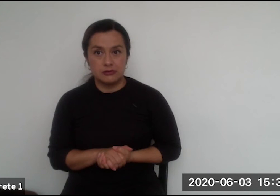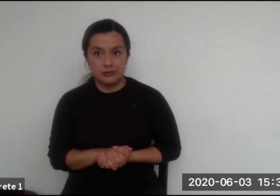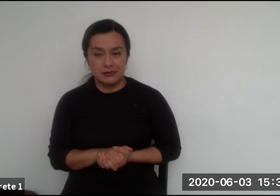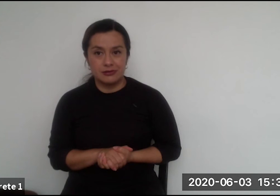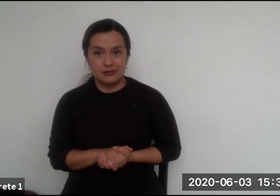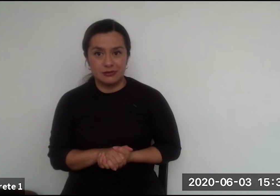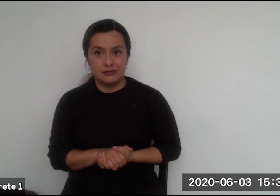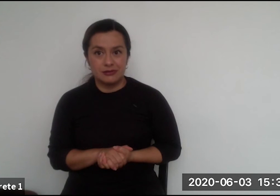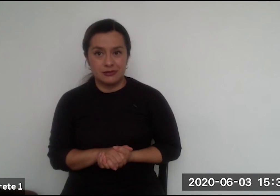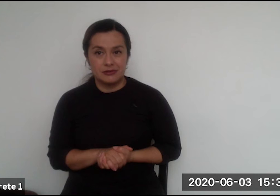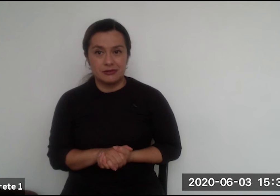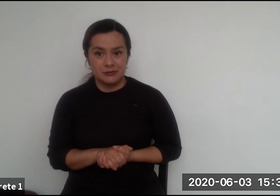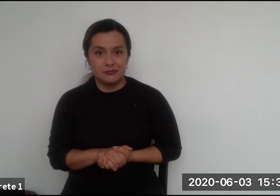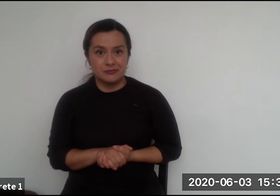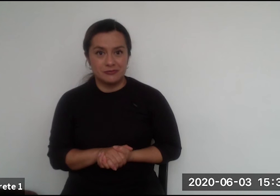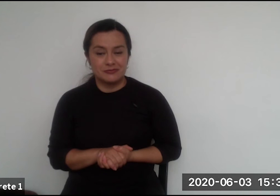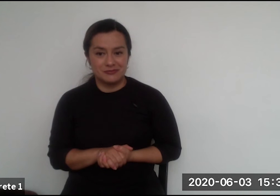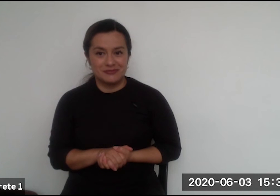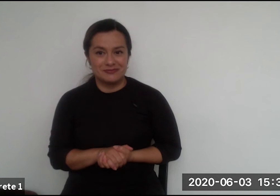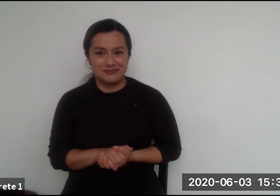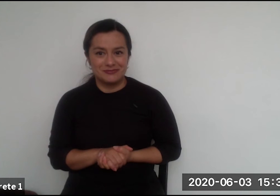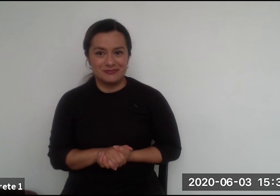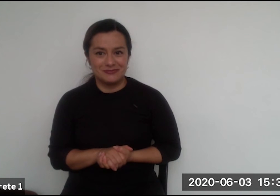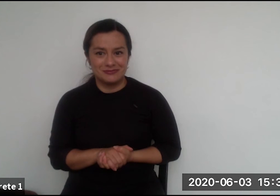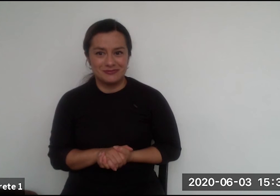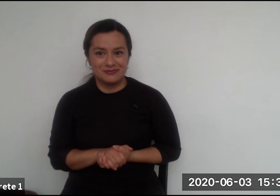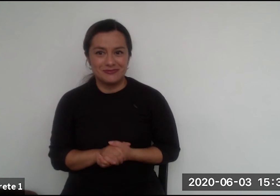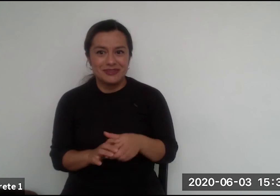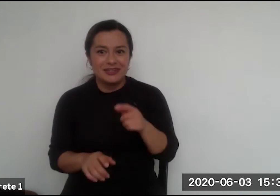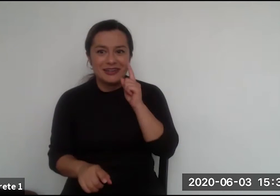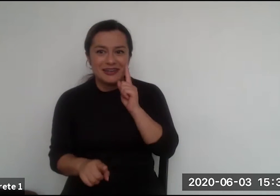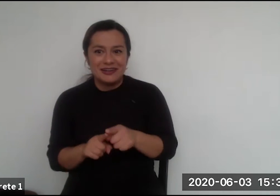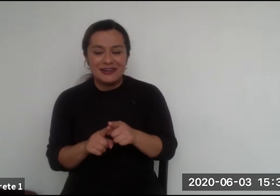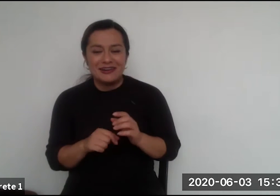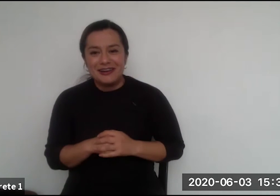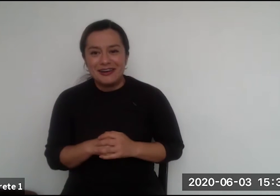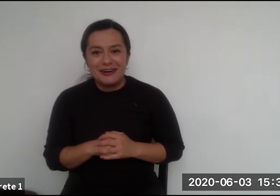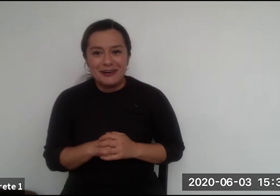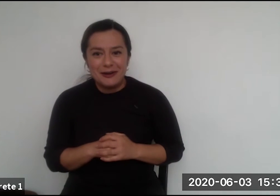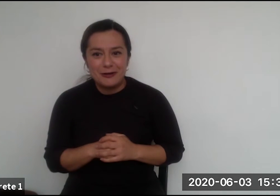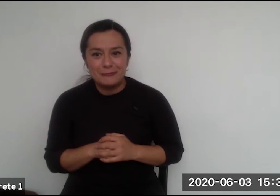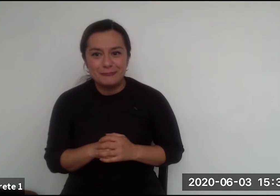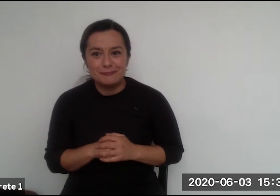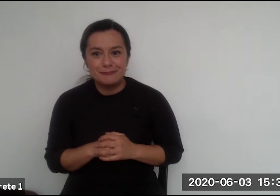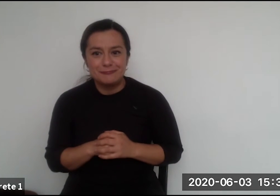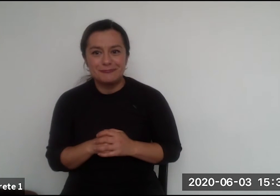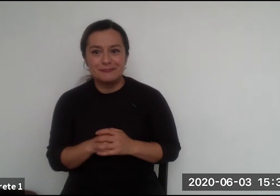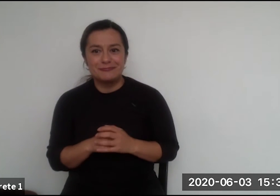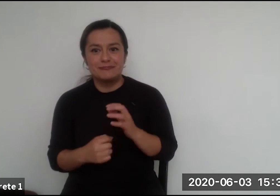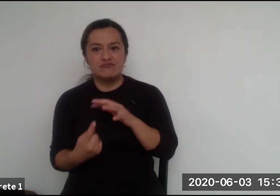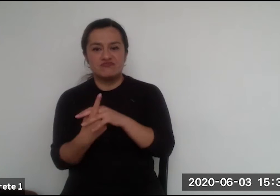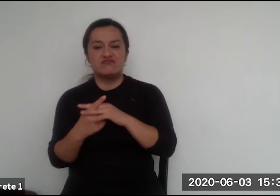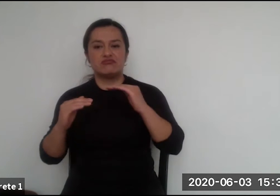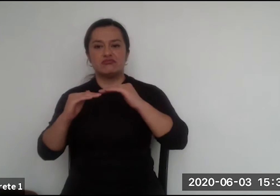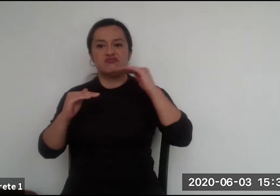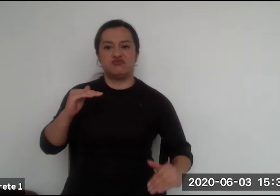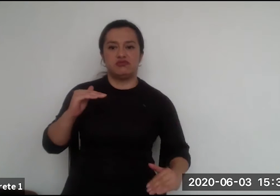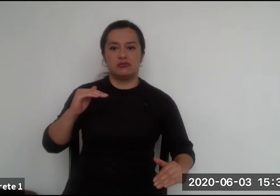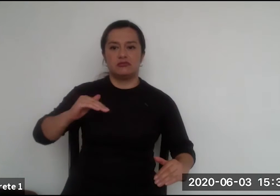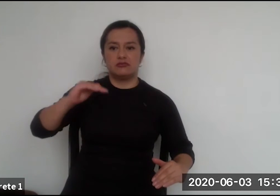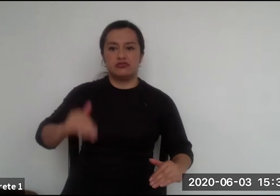passou especificamente a partir de 2016, a partir da deposição da presidente Dilma